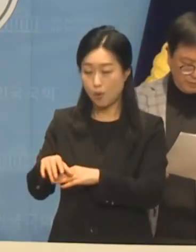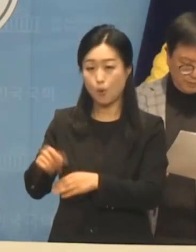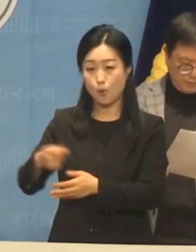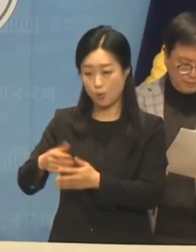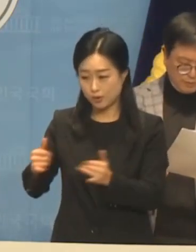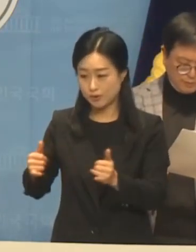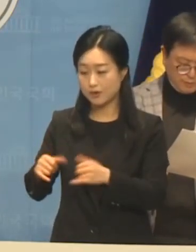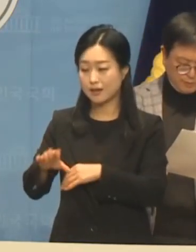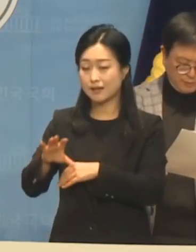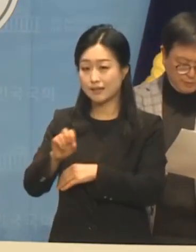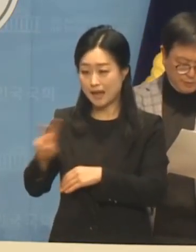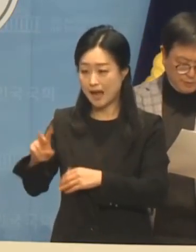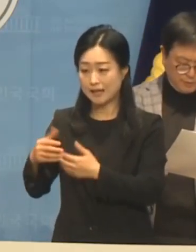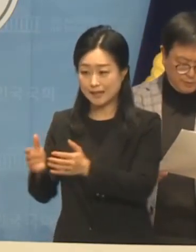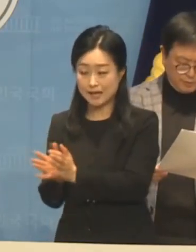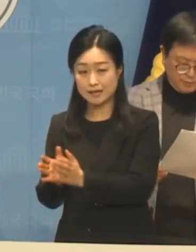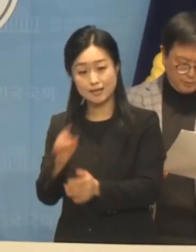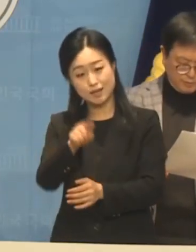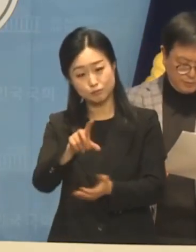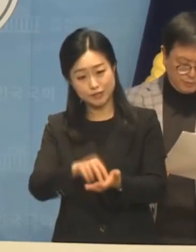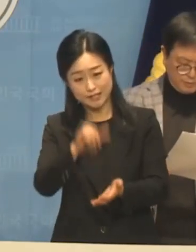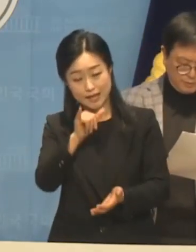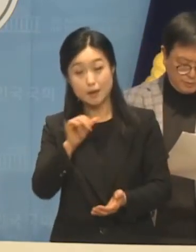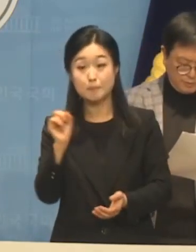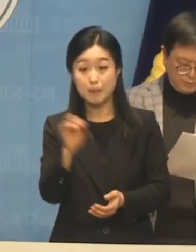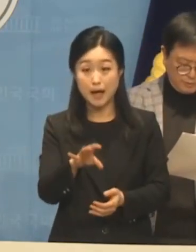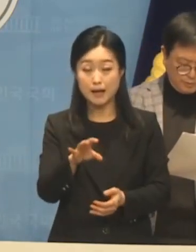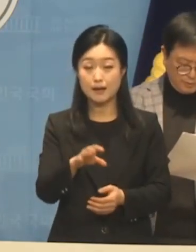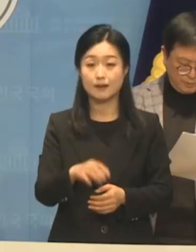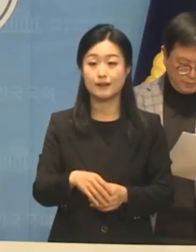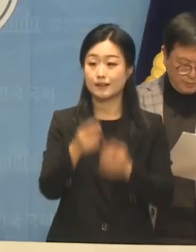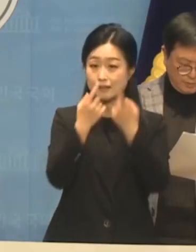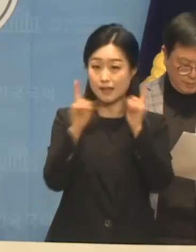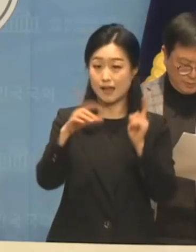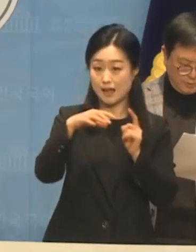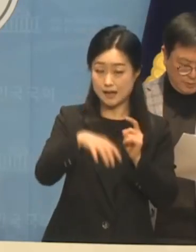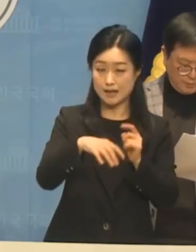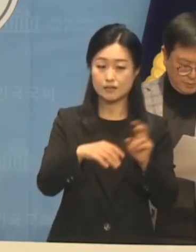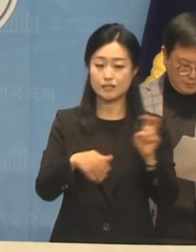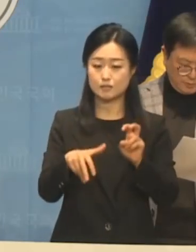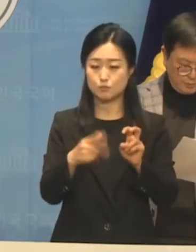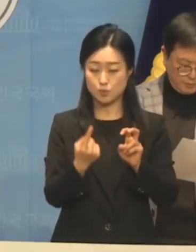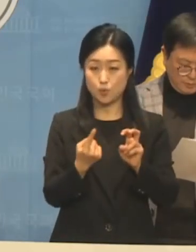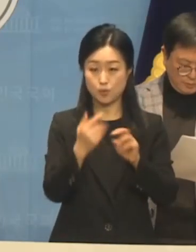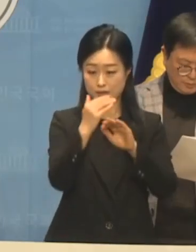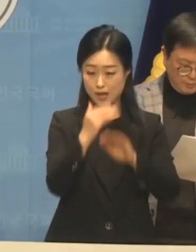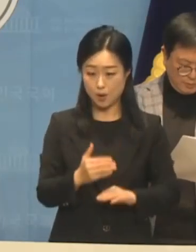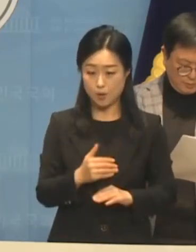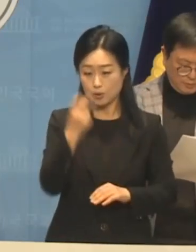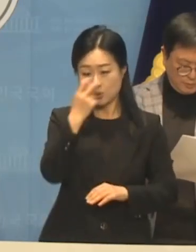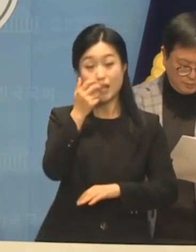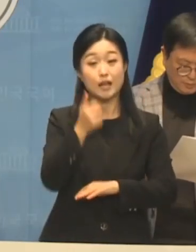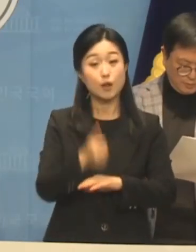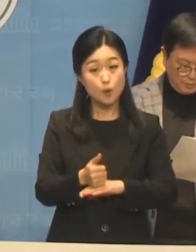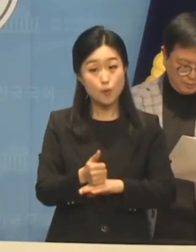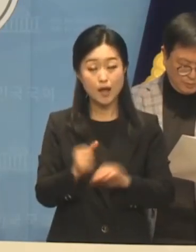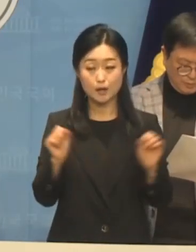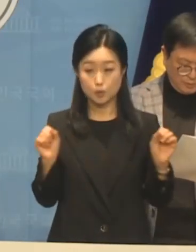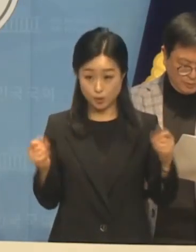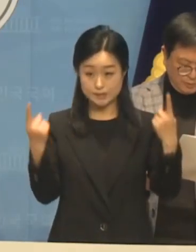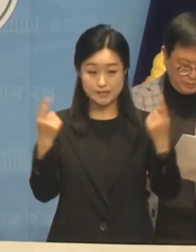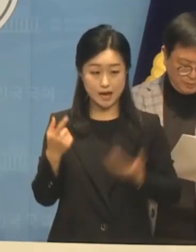연이어 지적하자 숙명여대는 연구윤리위 규정 제20조에는 조사 결과를